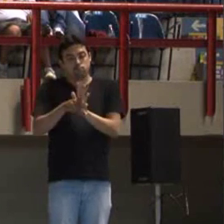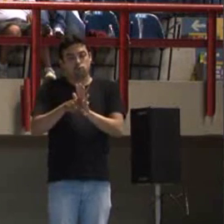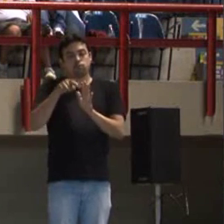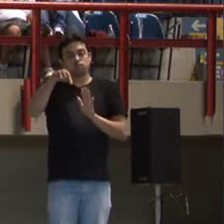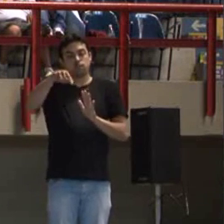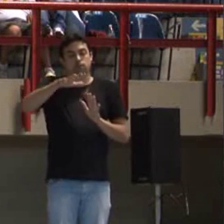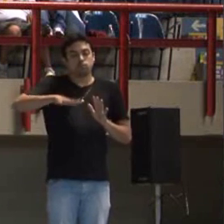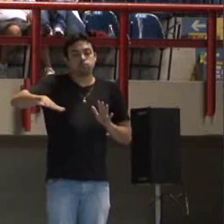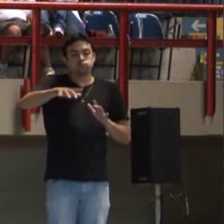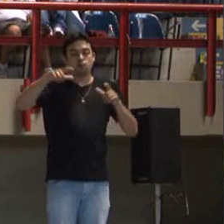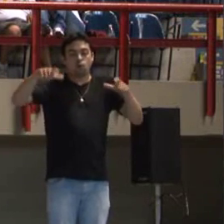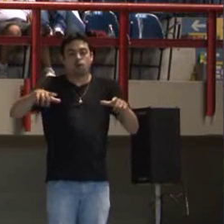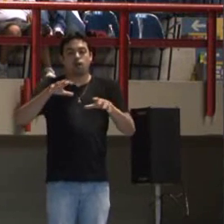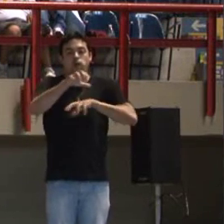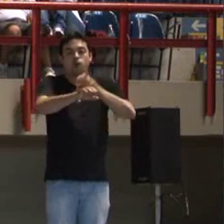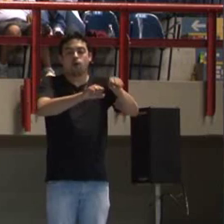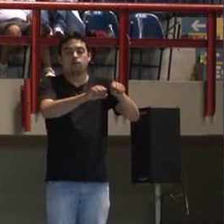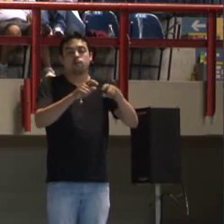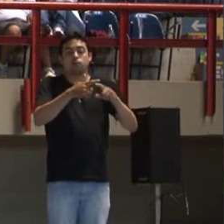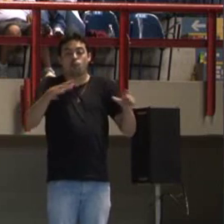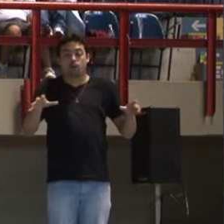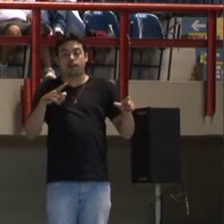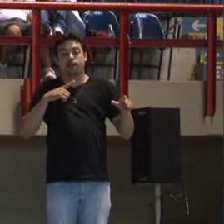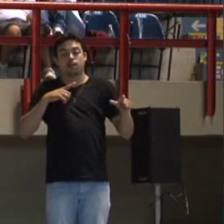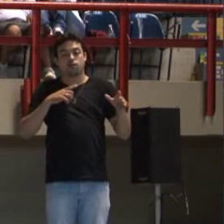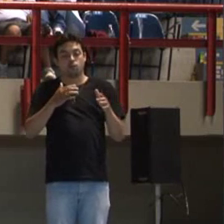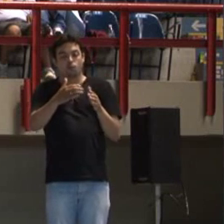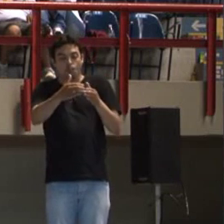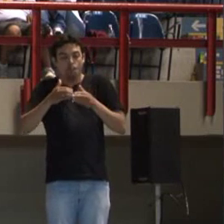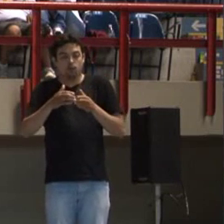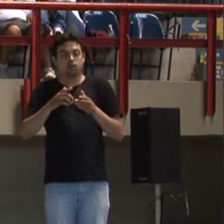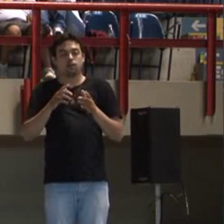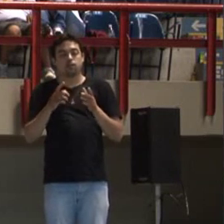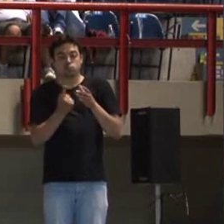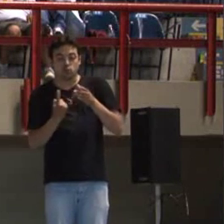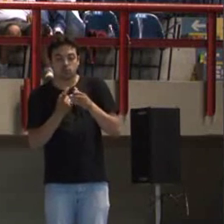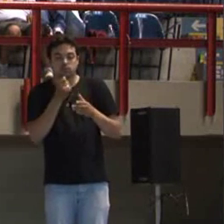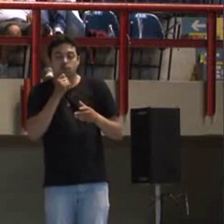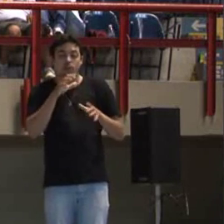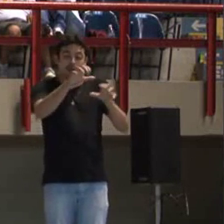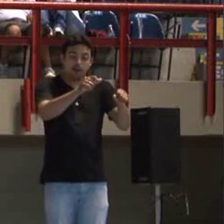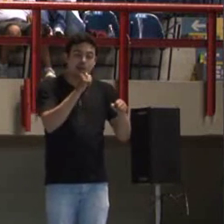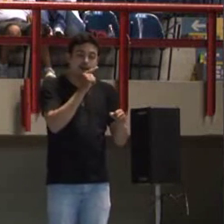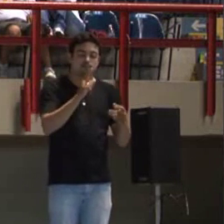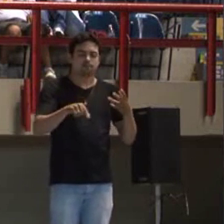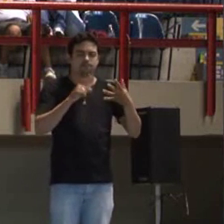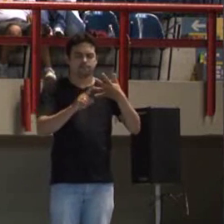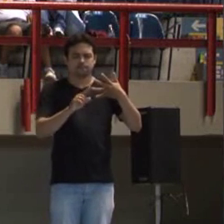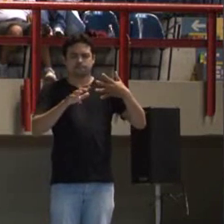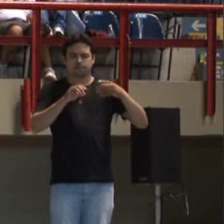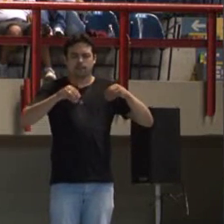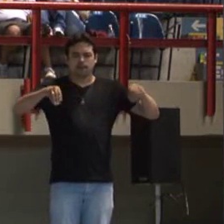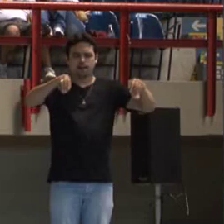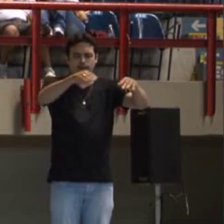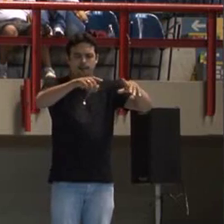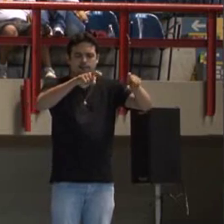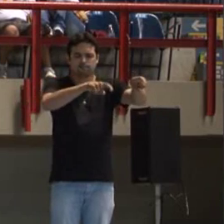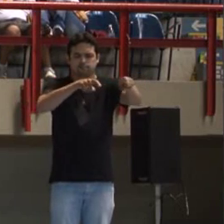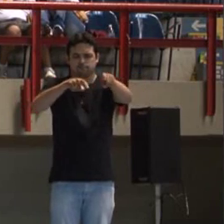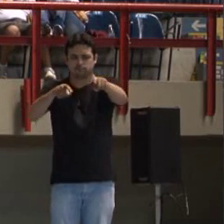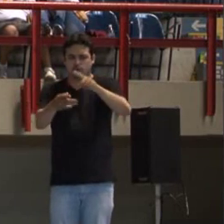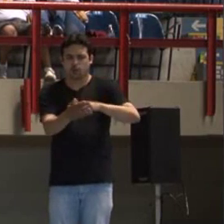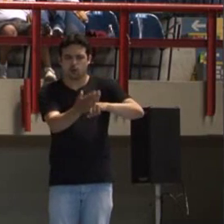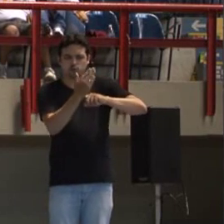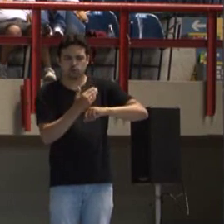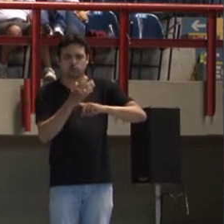isolamento necessário. Eu não quero me isolar, eu quero água, jovem. D, Possuía uma área agricultável favorecida